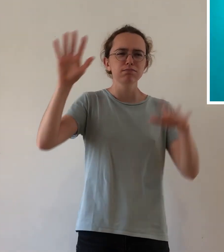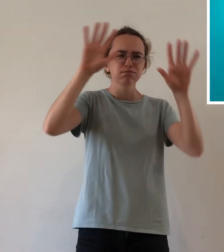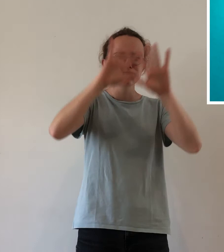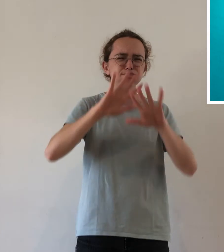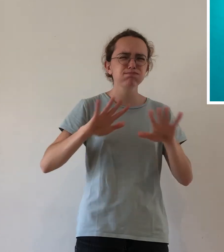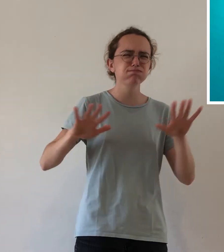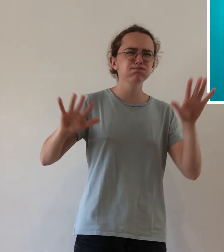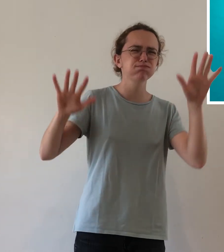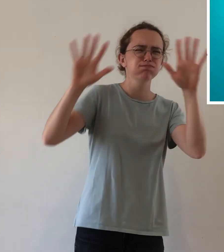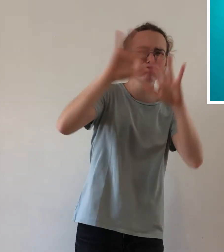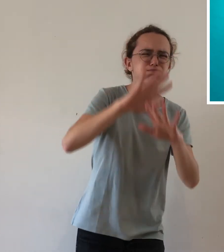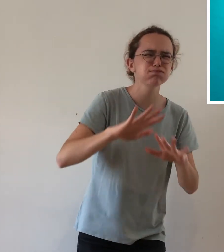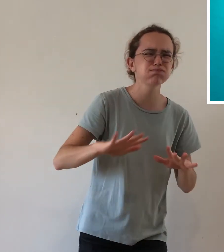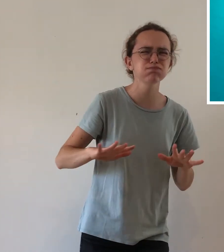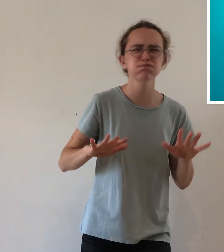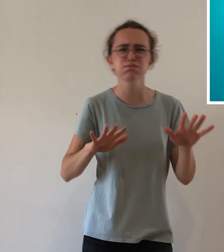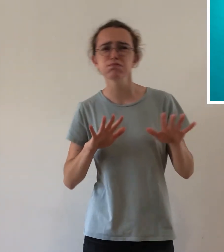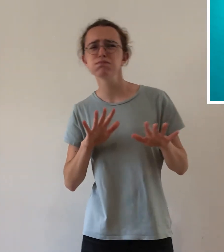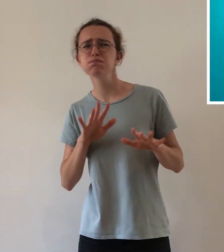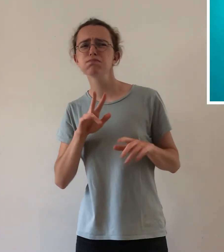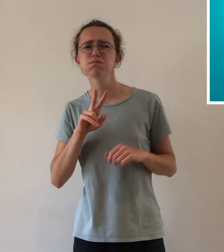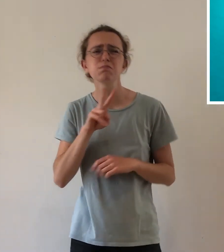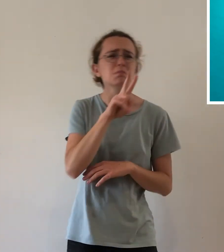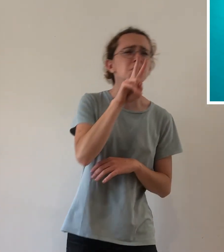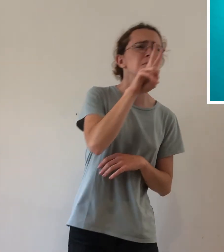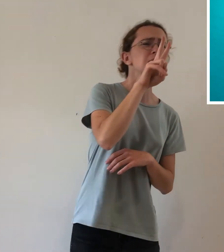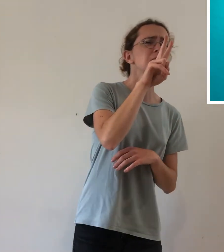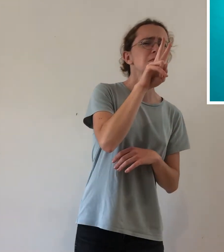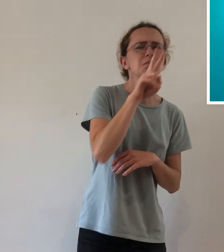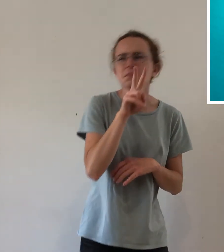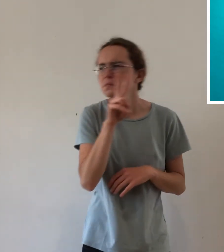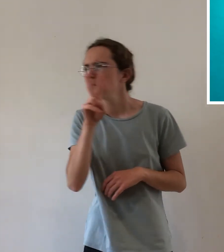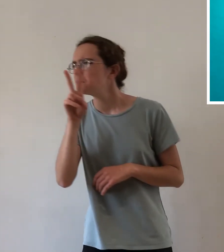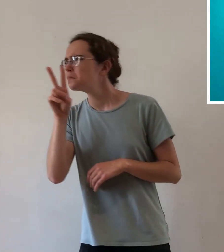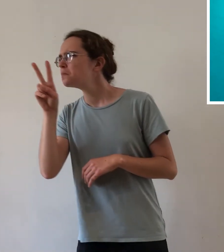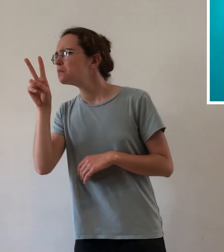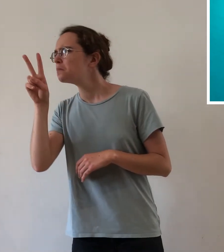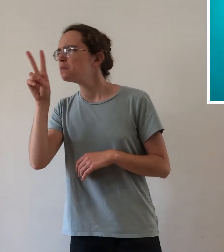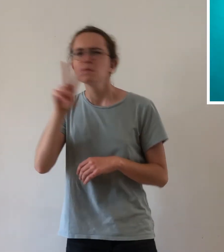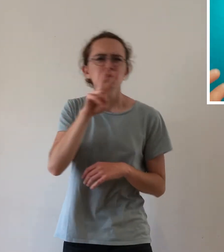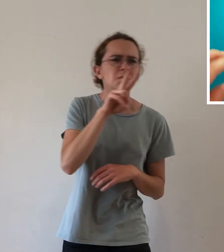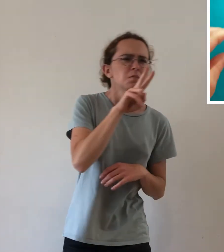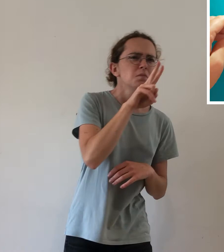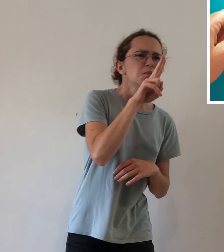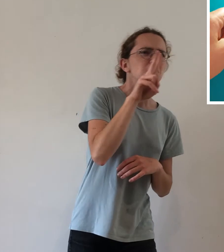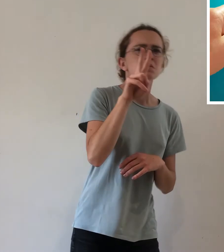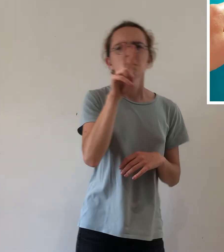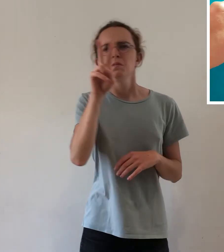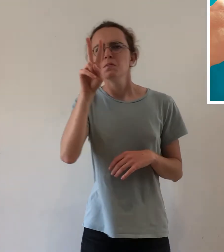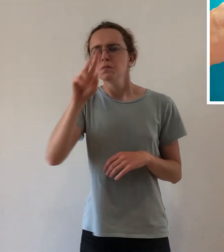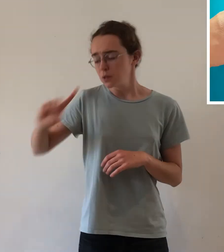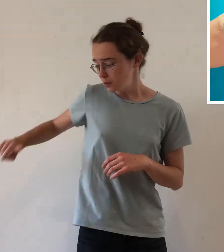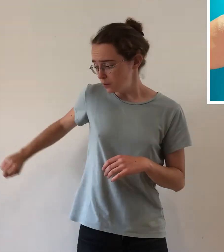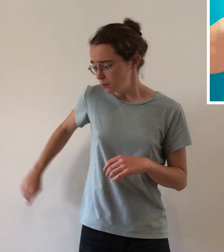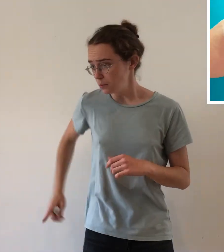Tout est sombre dans ces eaux troubles. Petite feuille, aux aguets, se soulève de